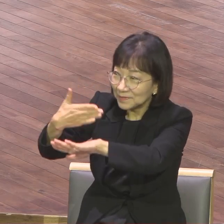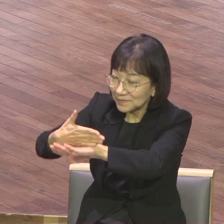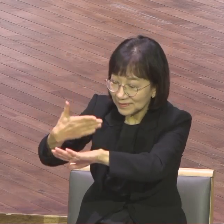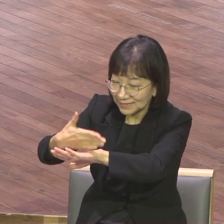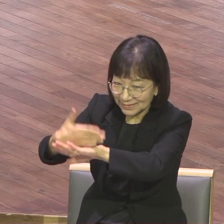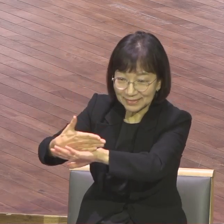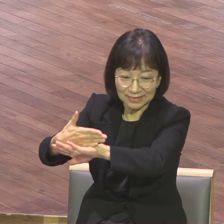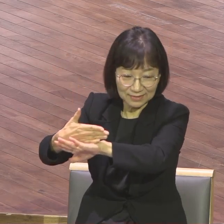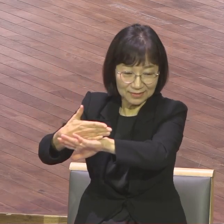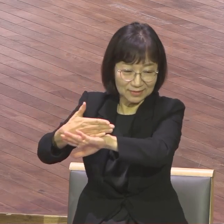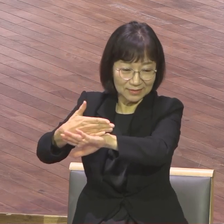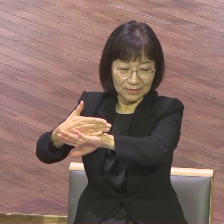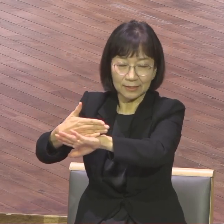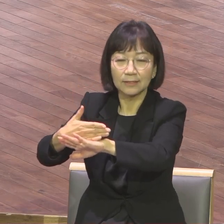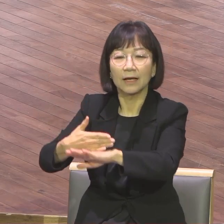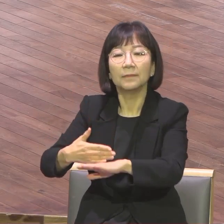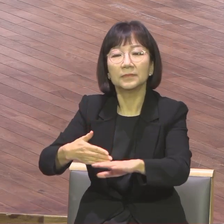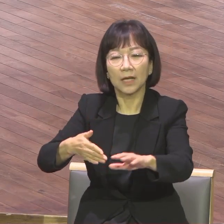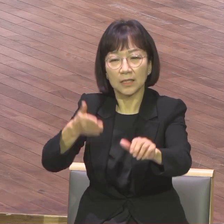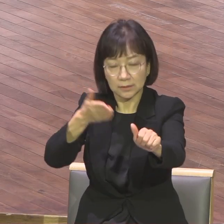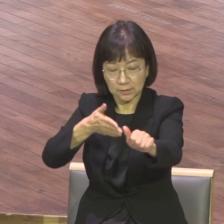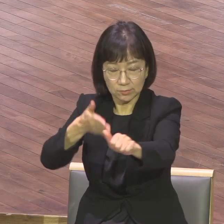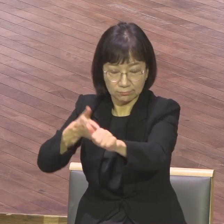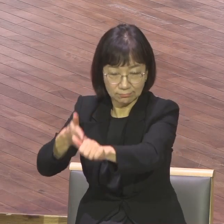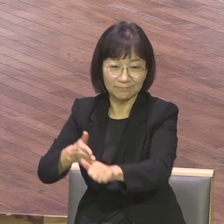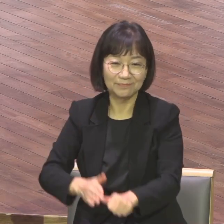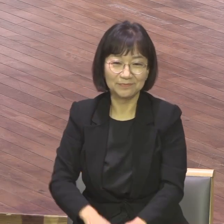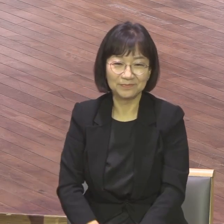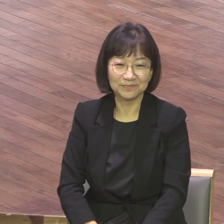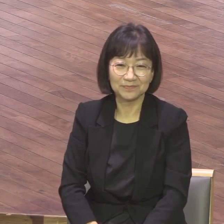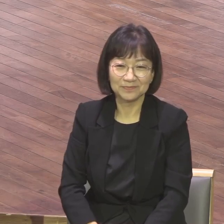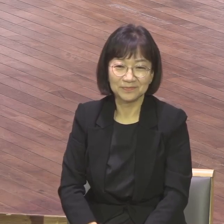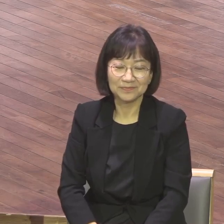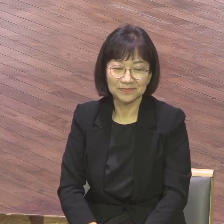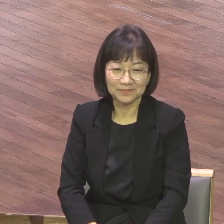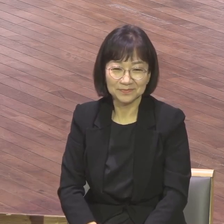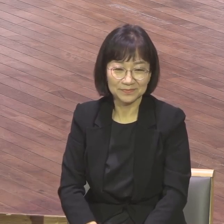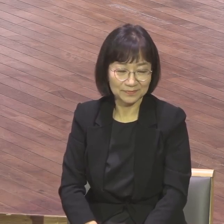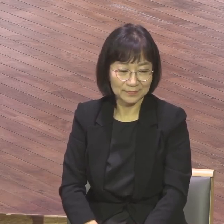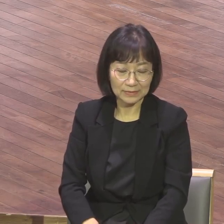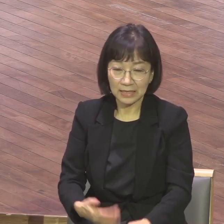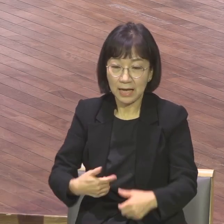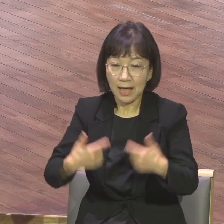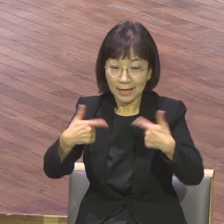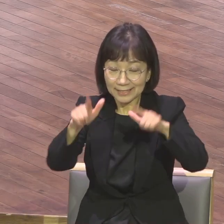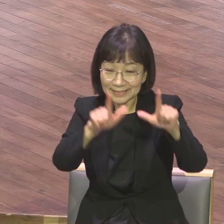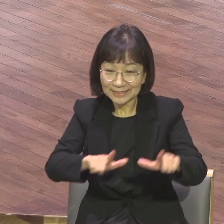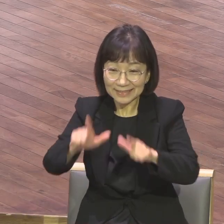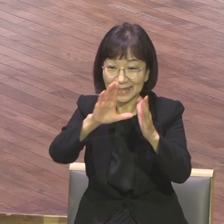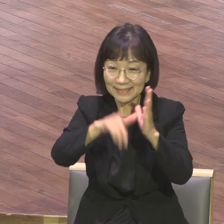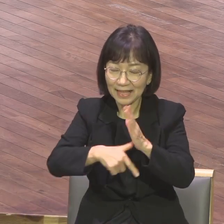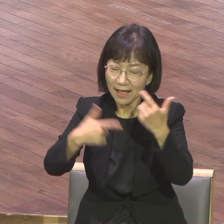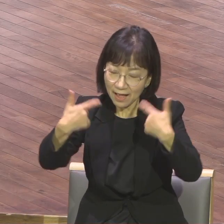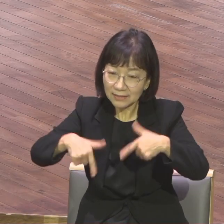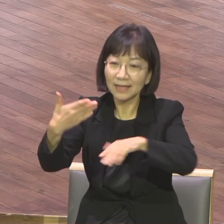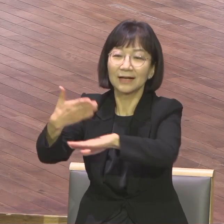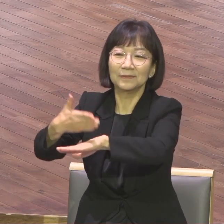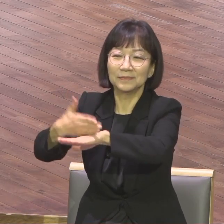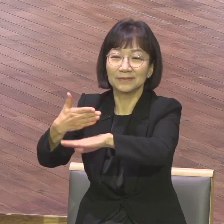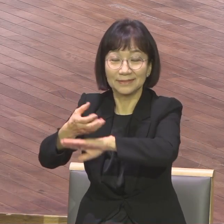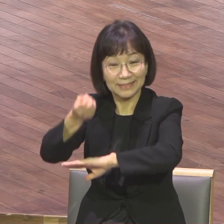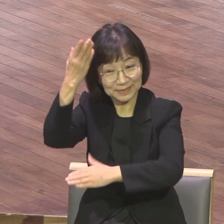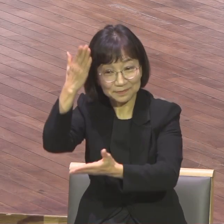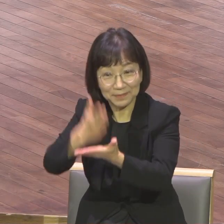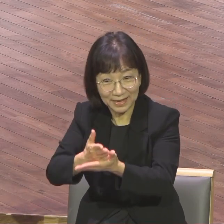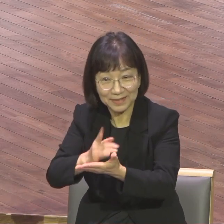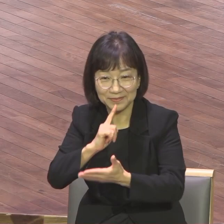삶을 살아라. 감사하는 삶을 놓치지 말라. 그런 뜻이죠.